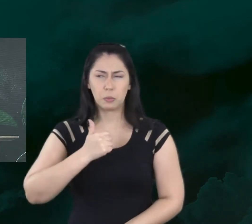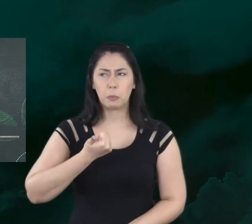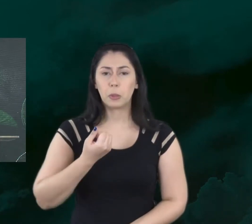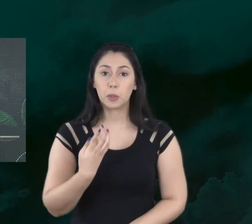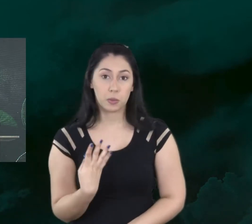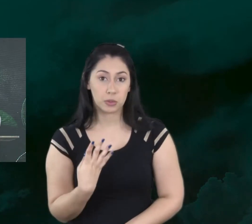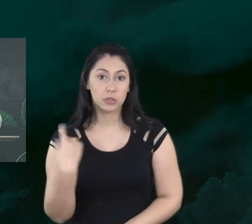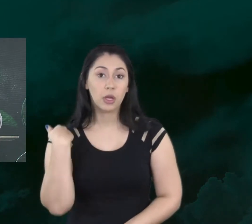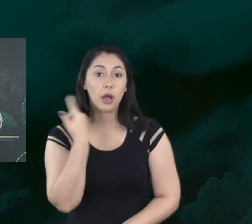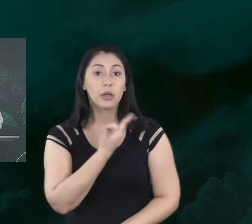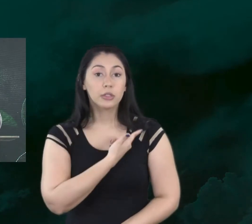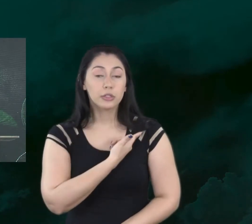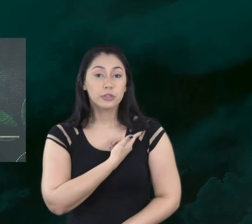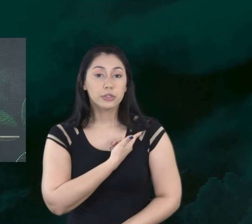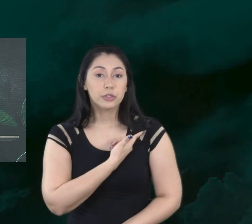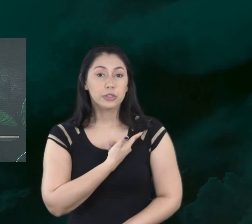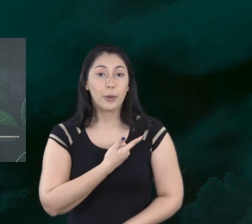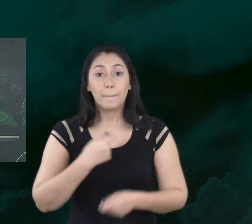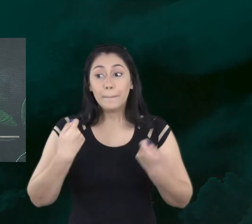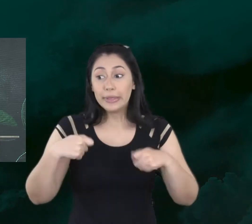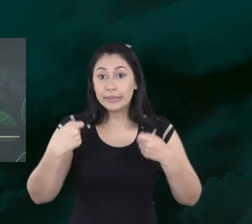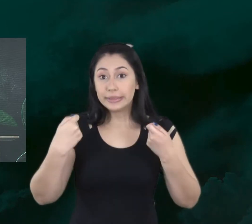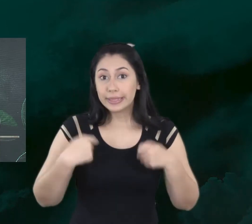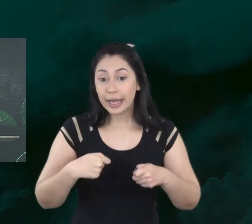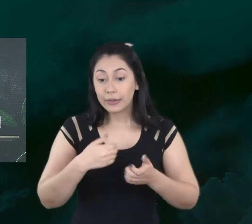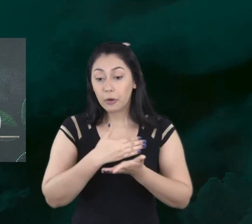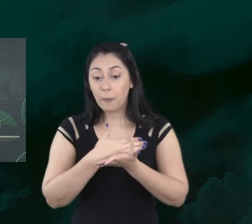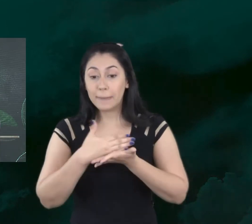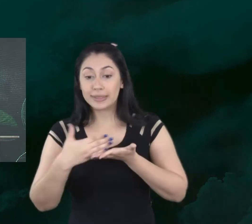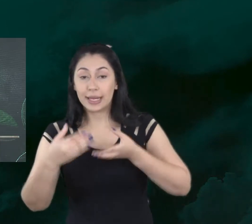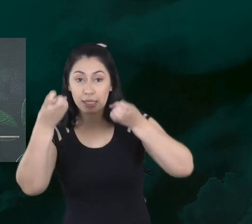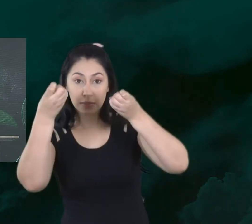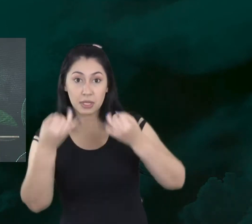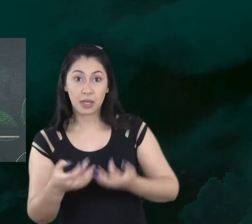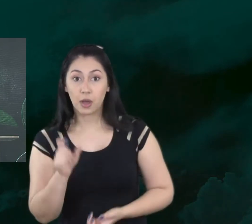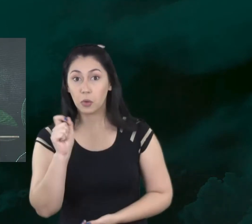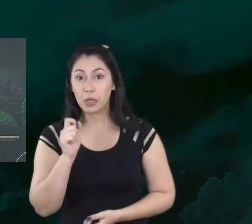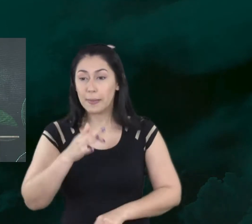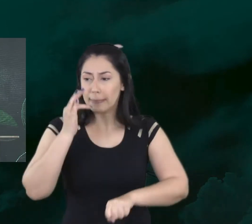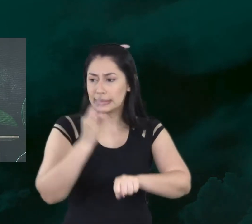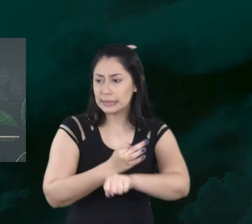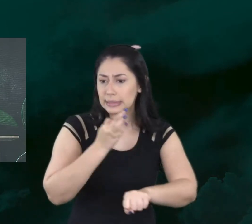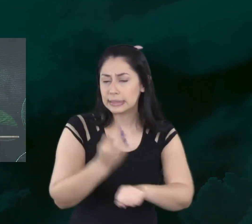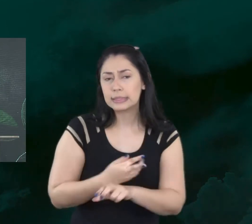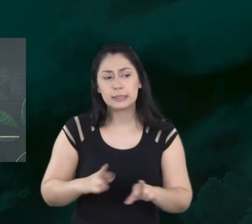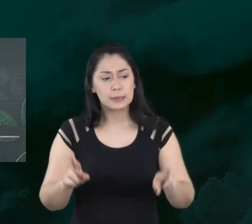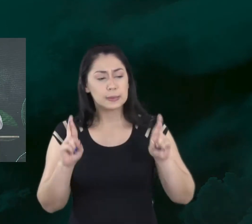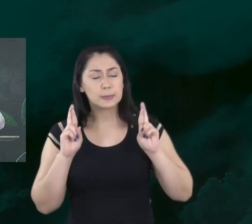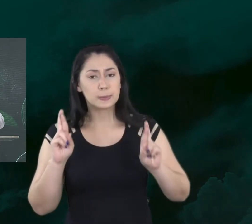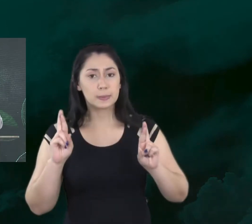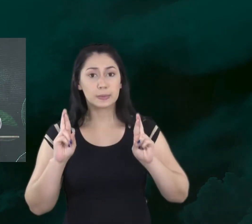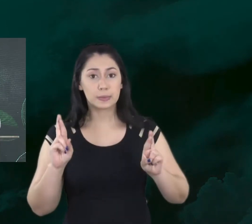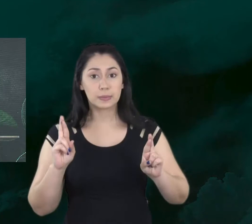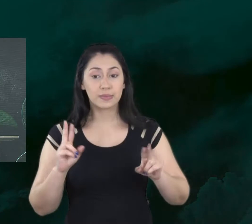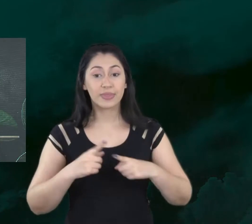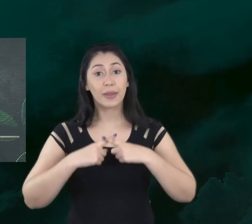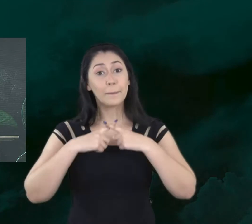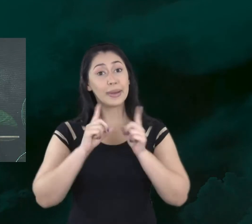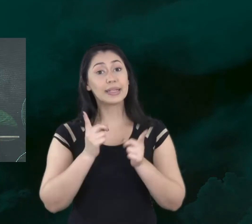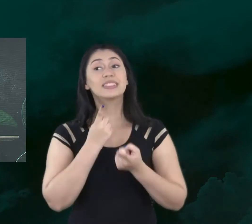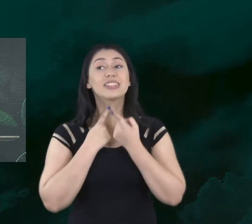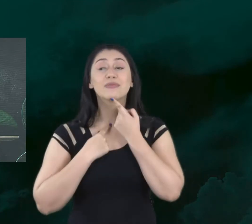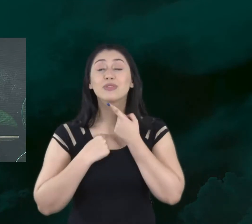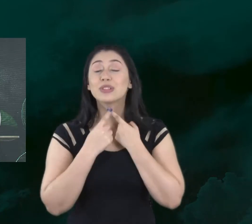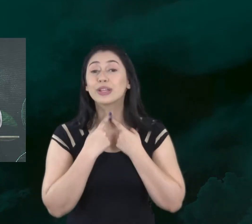nós tínhamos que entrar, né, na perseverança da esperança, embora a minha vontade